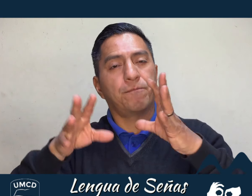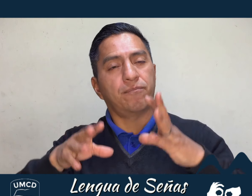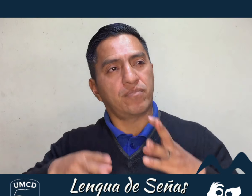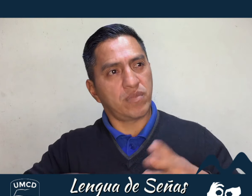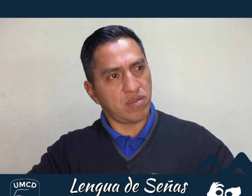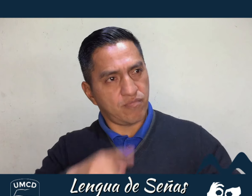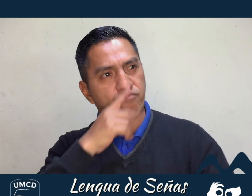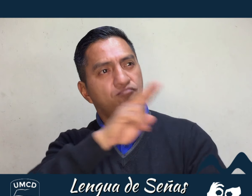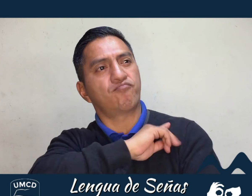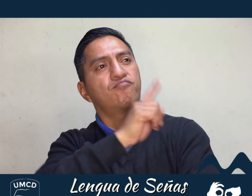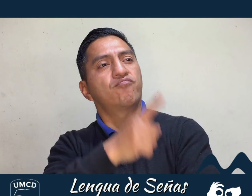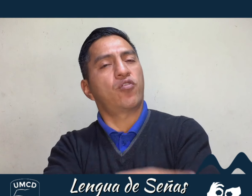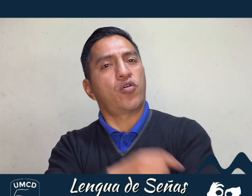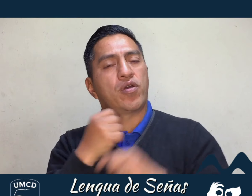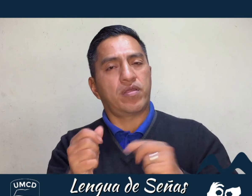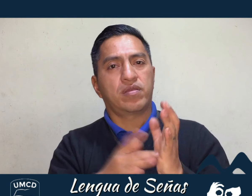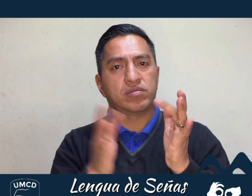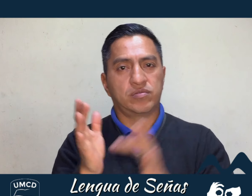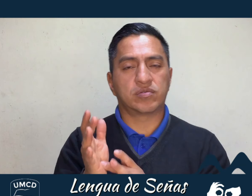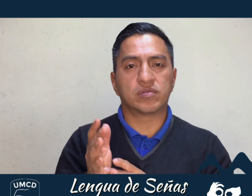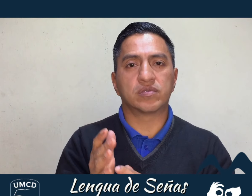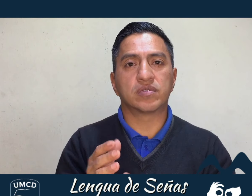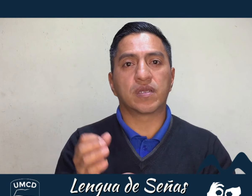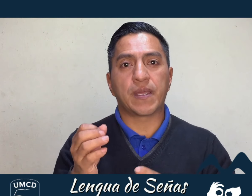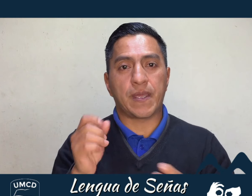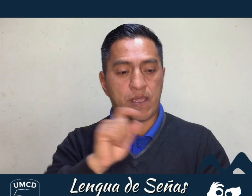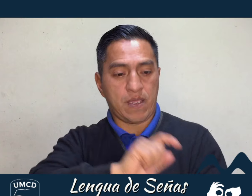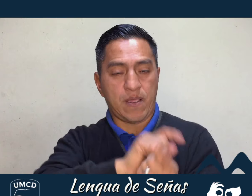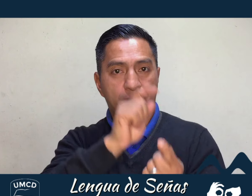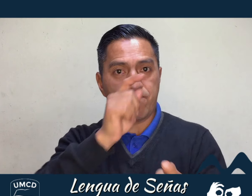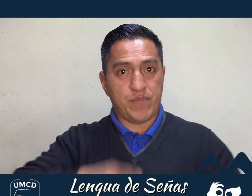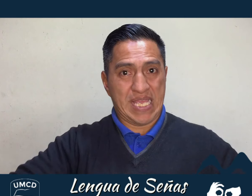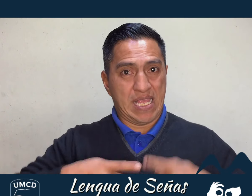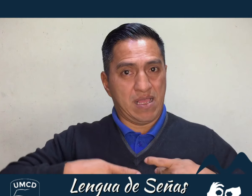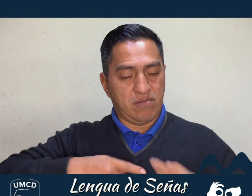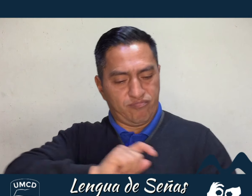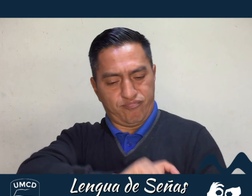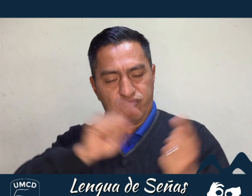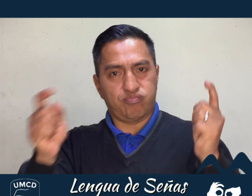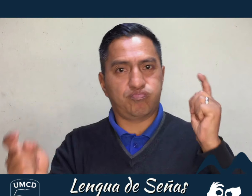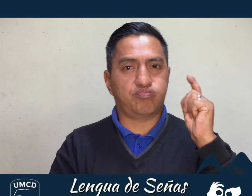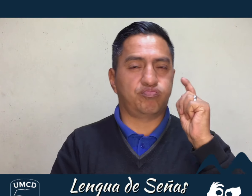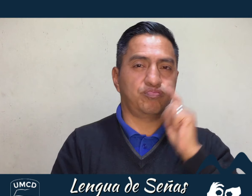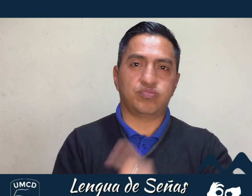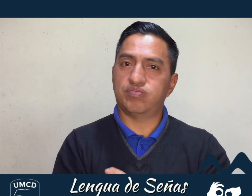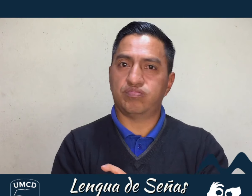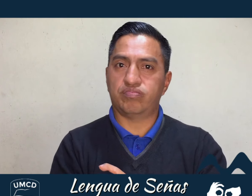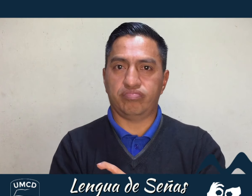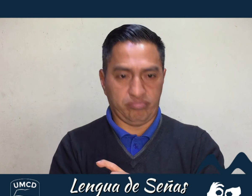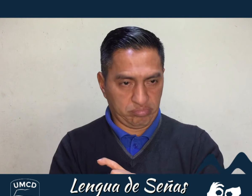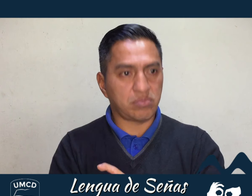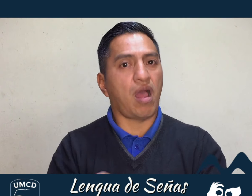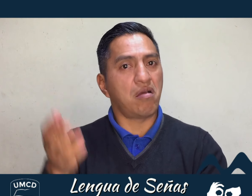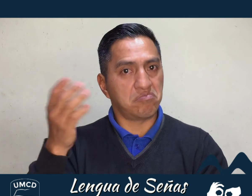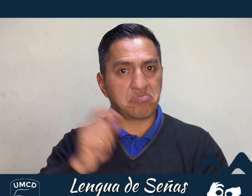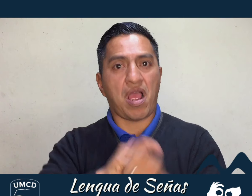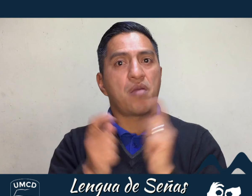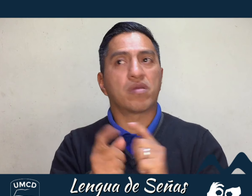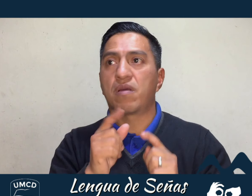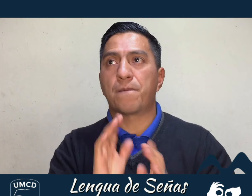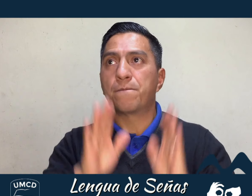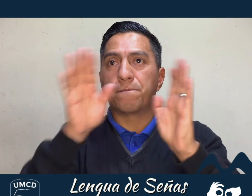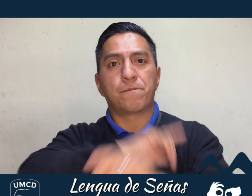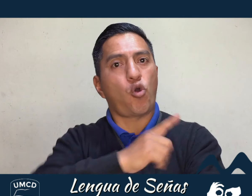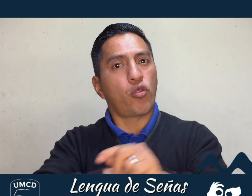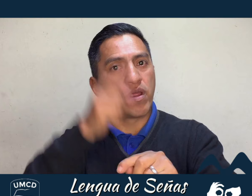también lo hicieron, y por su poder, la vida de muchos ha sido transformada y ha pasado de muerte